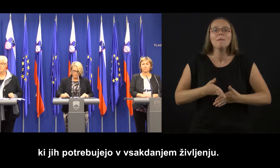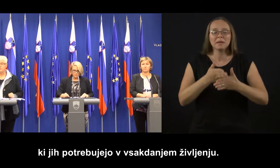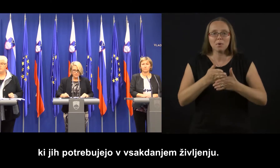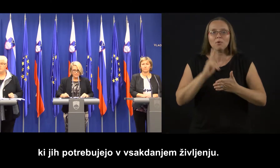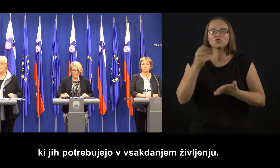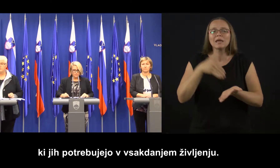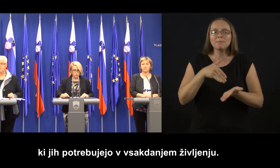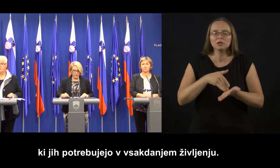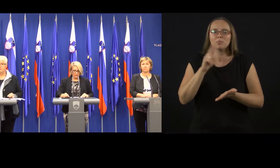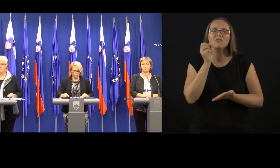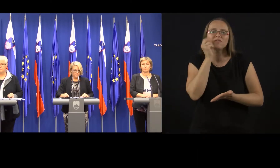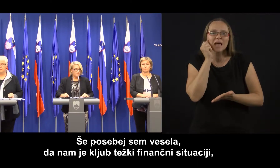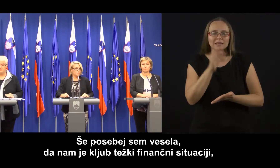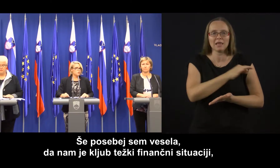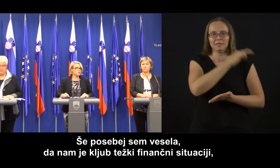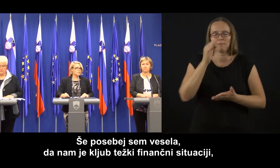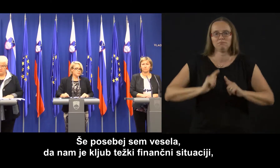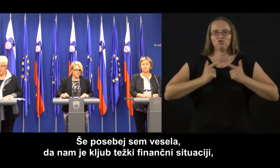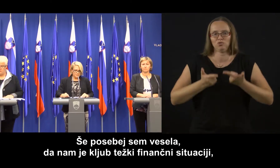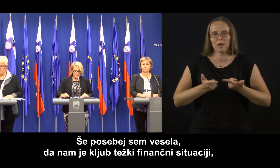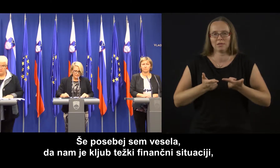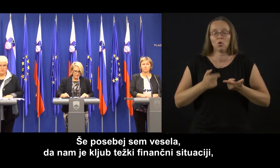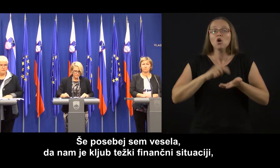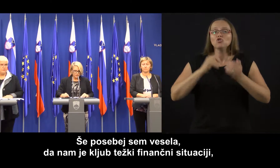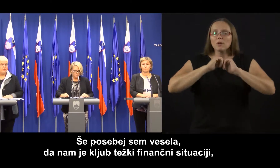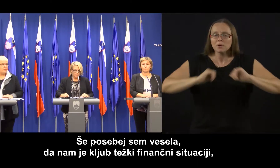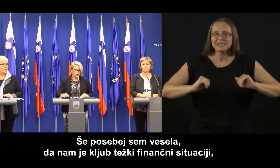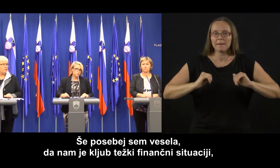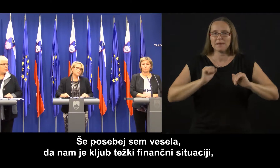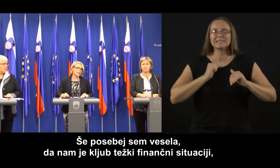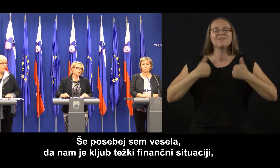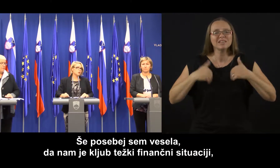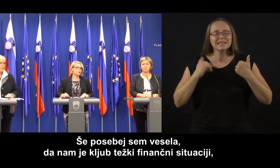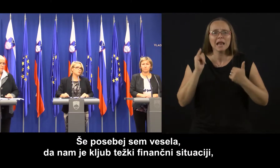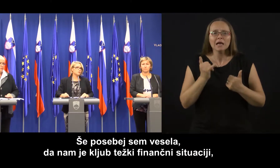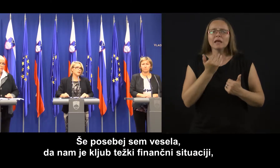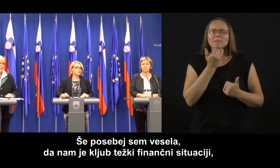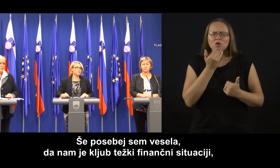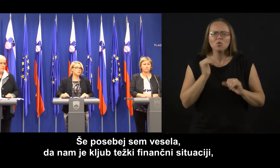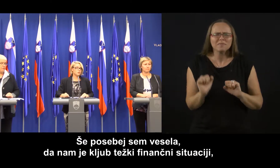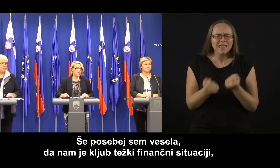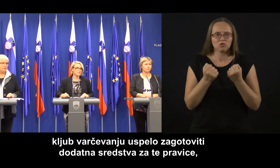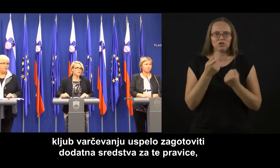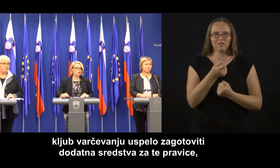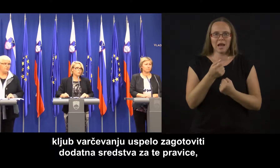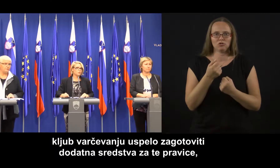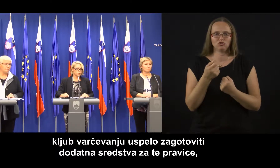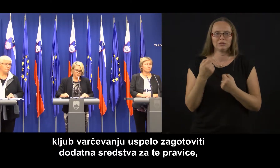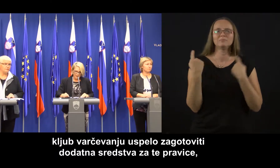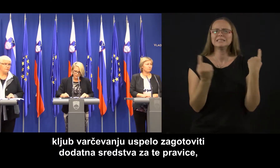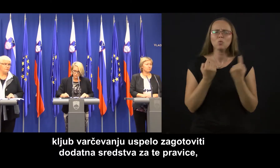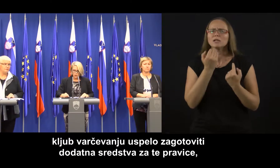v vsakdanjem življenju. Še posebej sem vesela, da nam je kljub težki finančni situaciji,